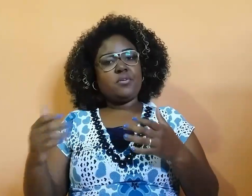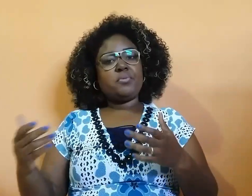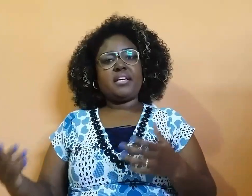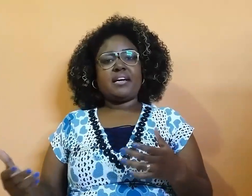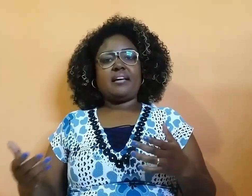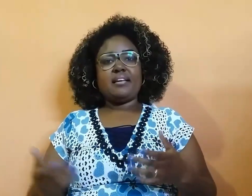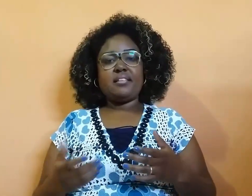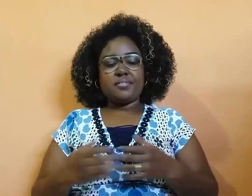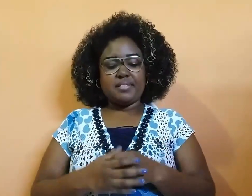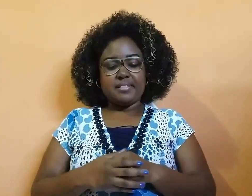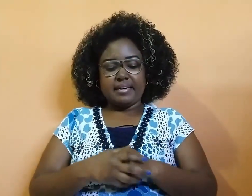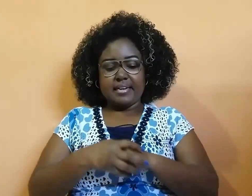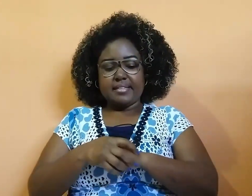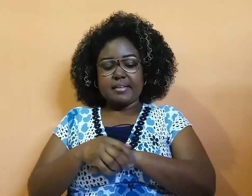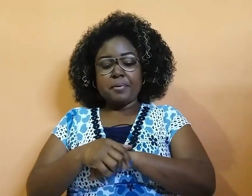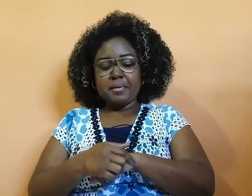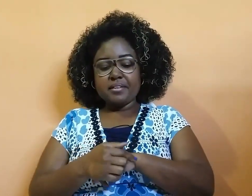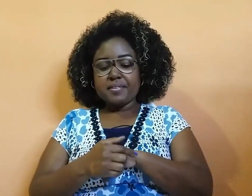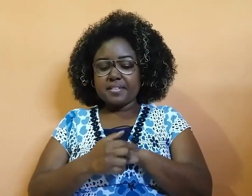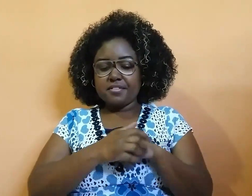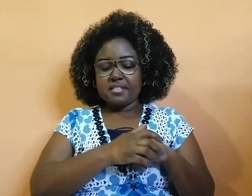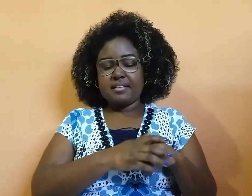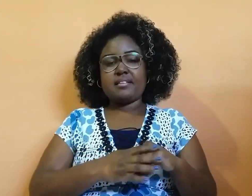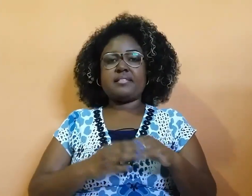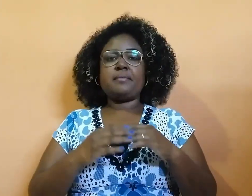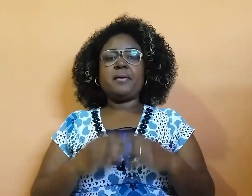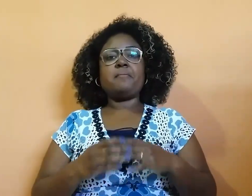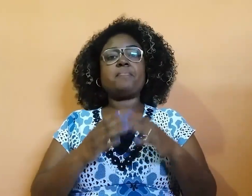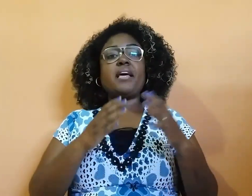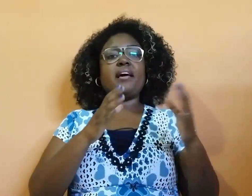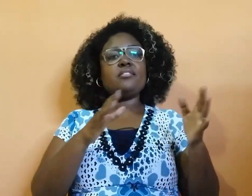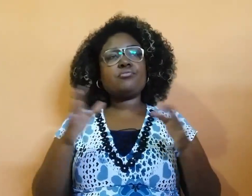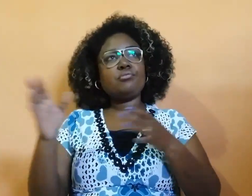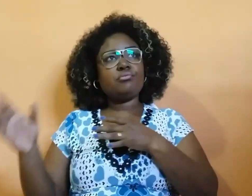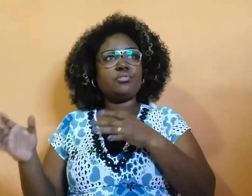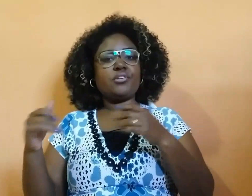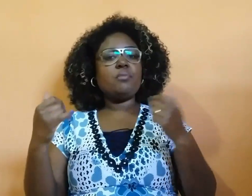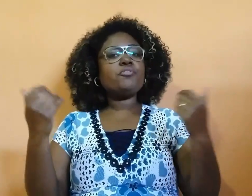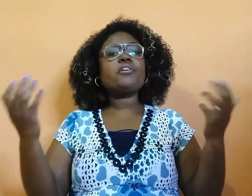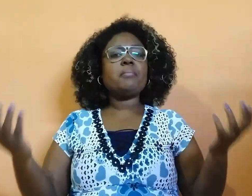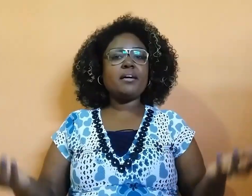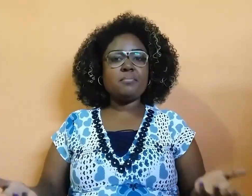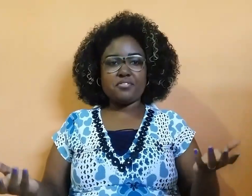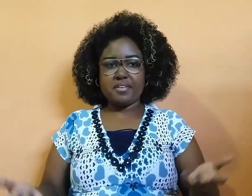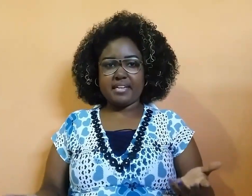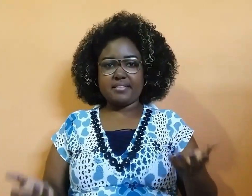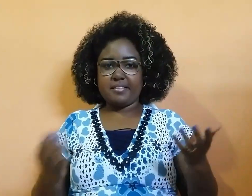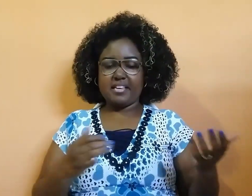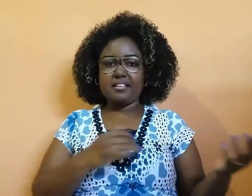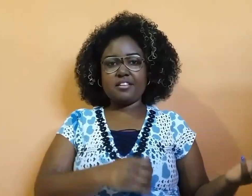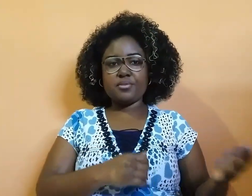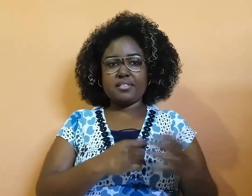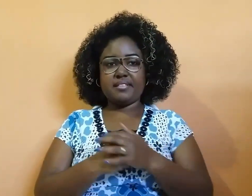comunicar em inglês sinais a primeira coisa que você tem que saber é a estrutura como formar com trave em língua de